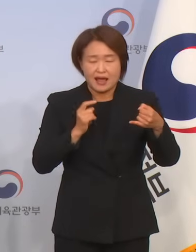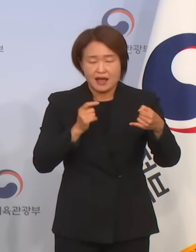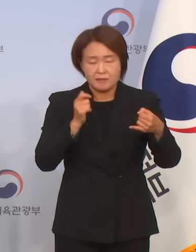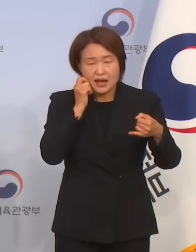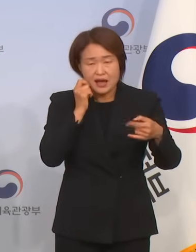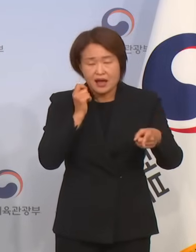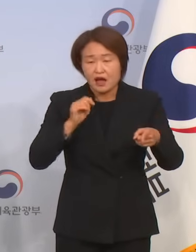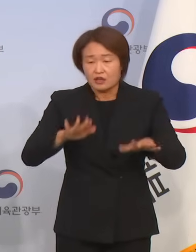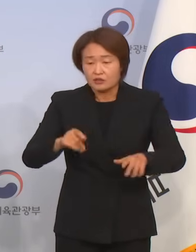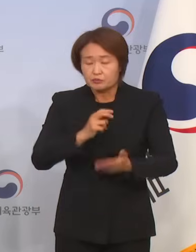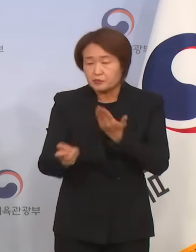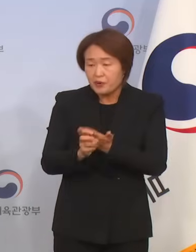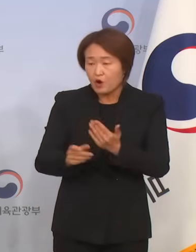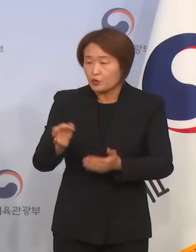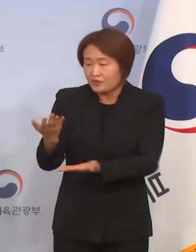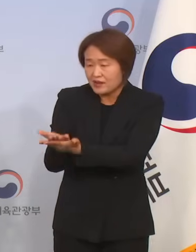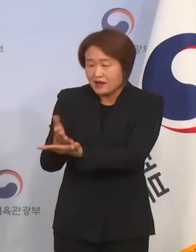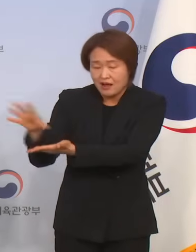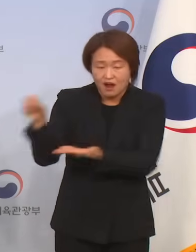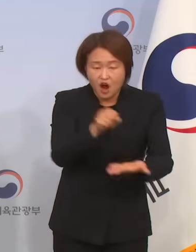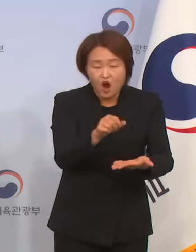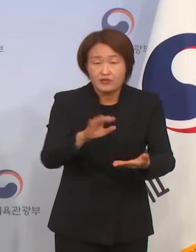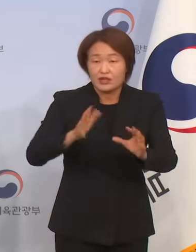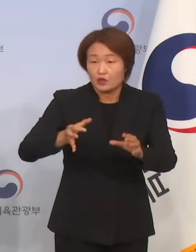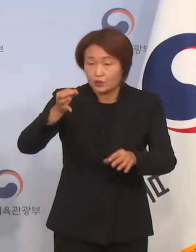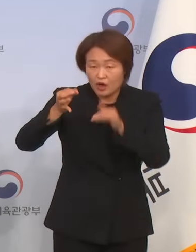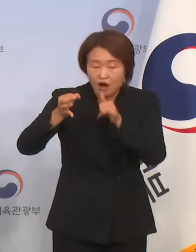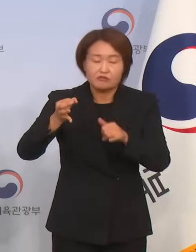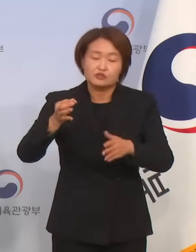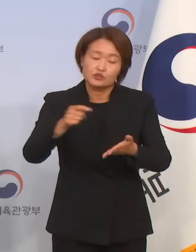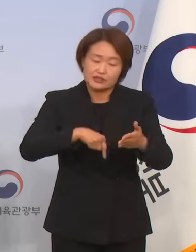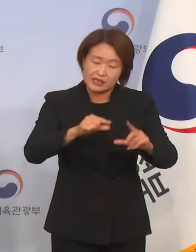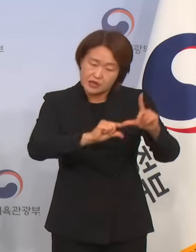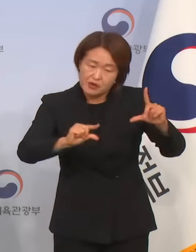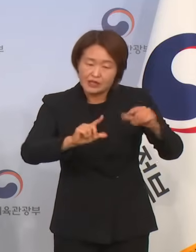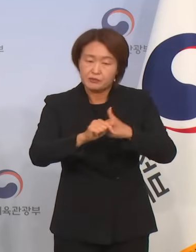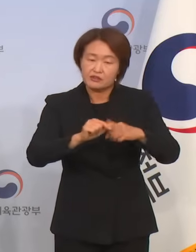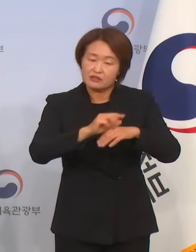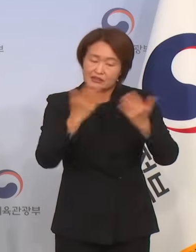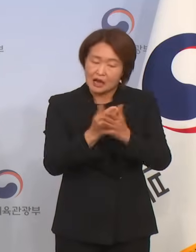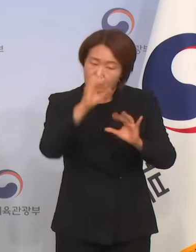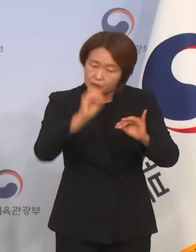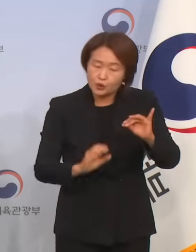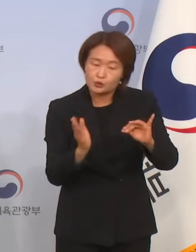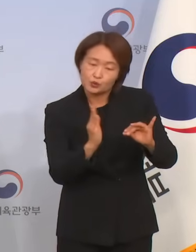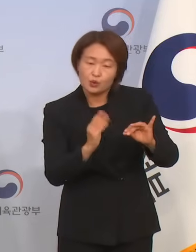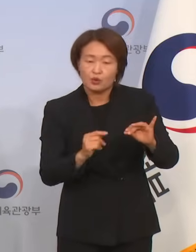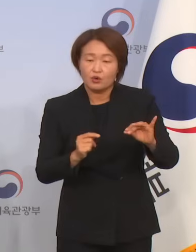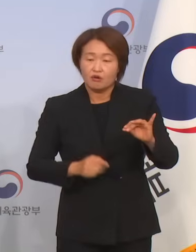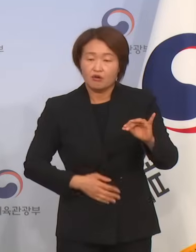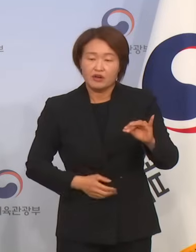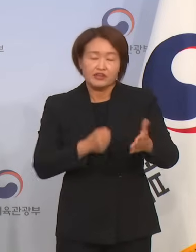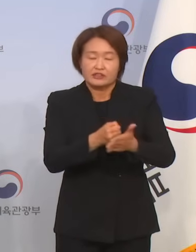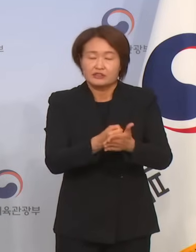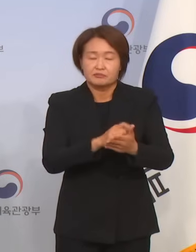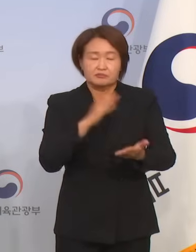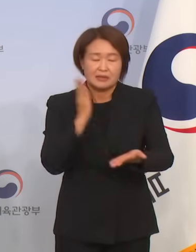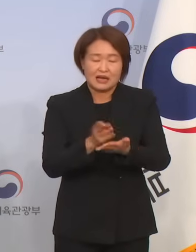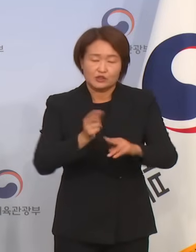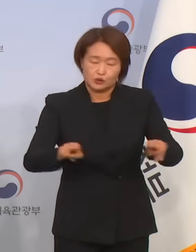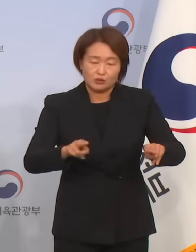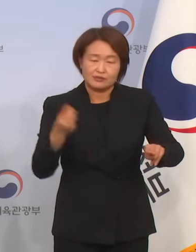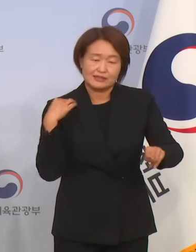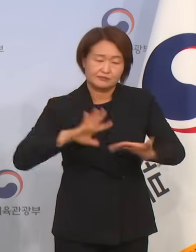신청하여 부당하게 교부받은 보조금에 대해 일부 또는 전부를 교부결정 취소 및